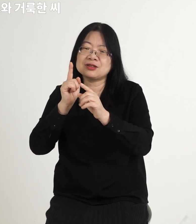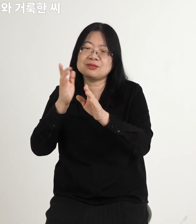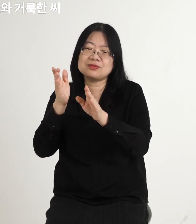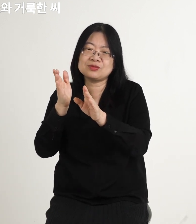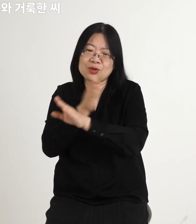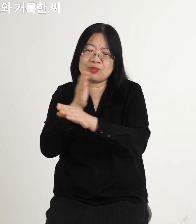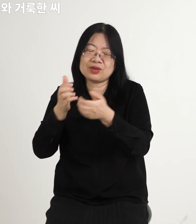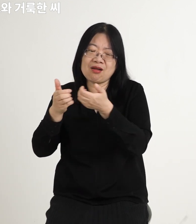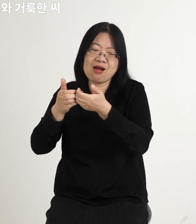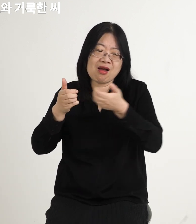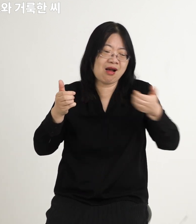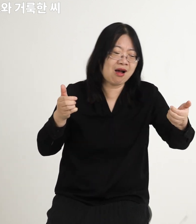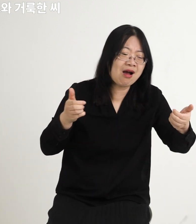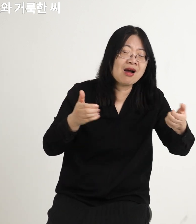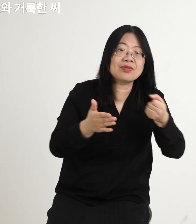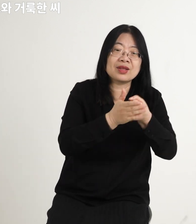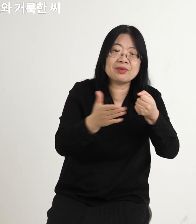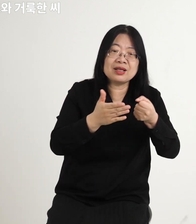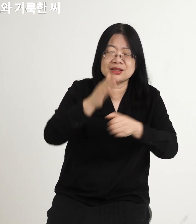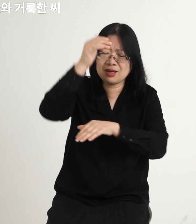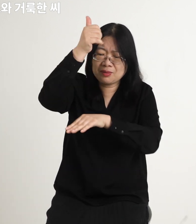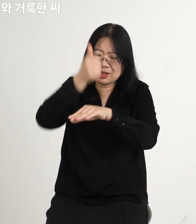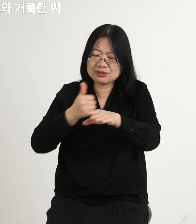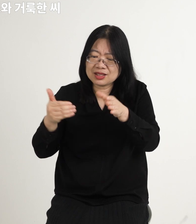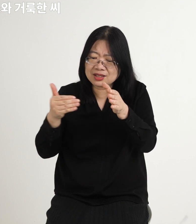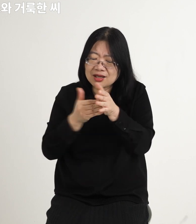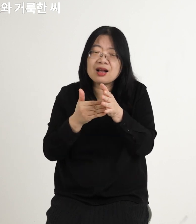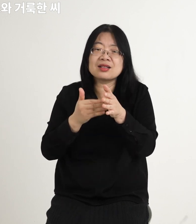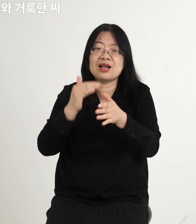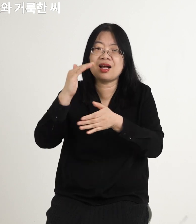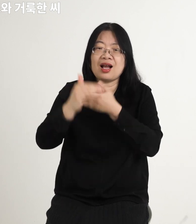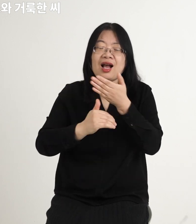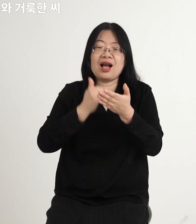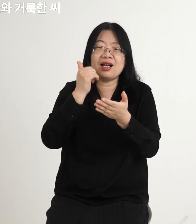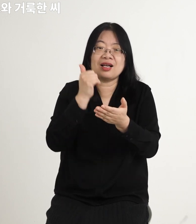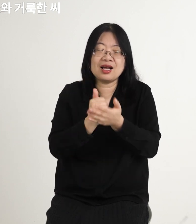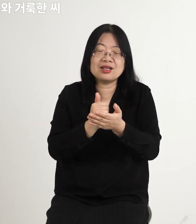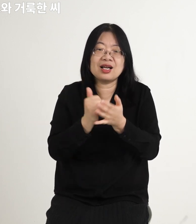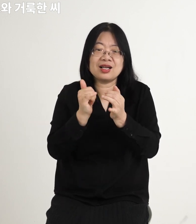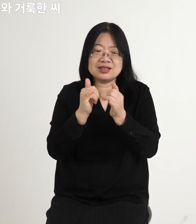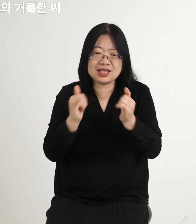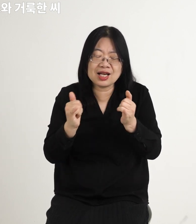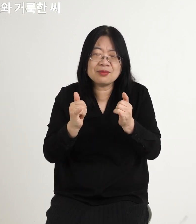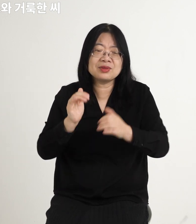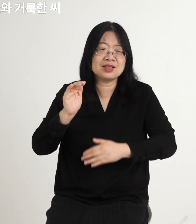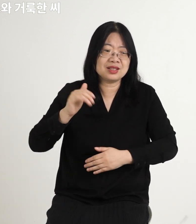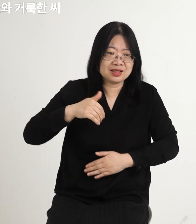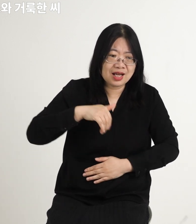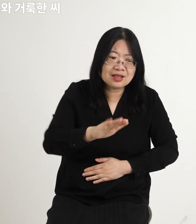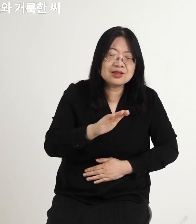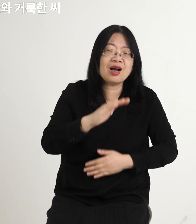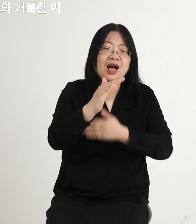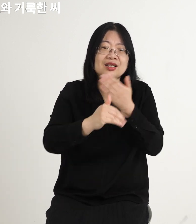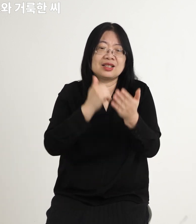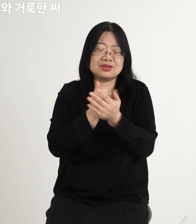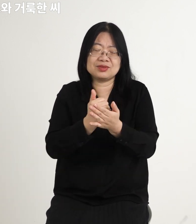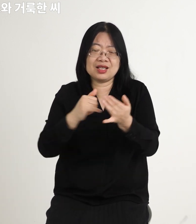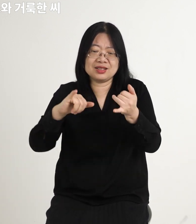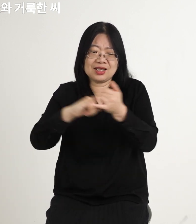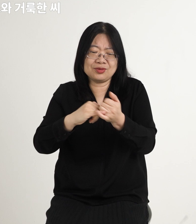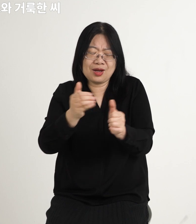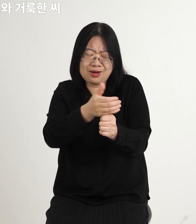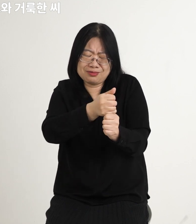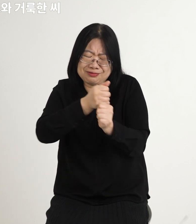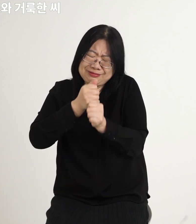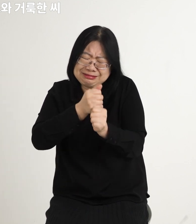때문입니다. 그런데 끝까지 하나님의 사람이 다가서서 하나님의 약속을 붙잡도록